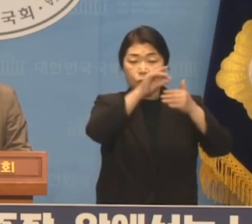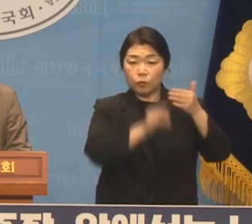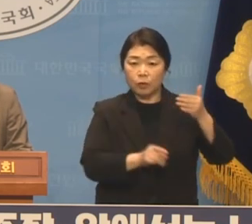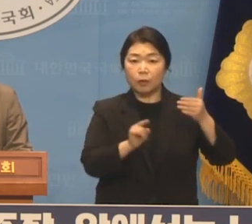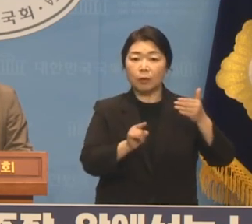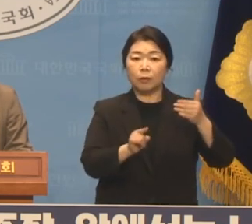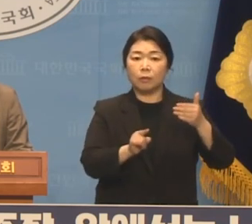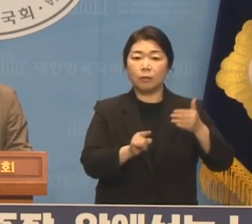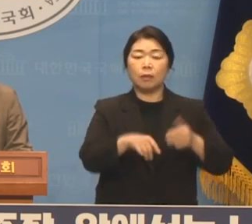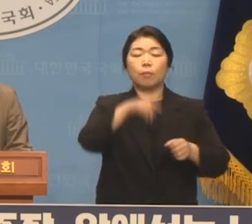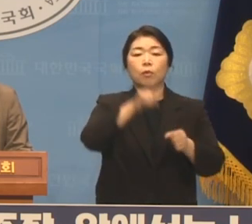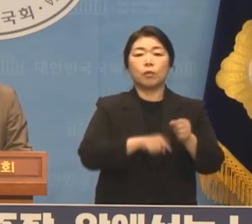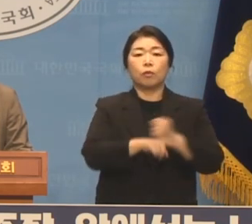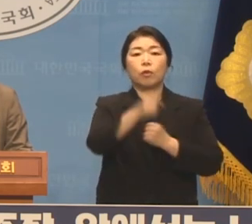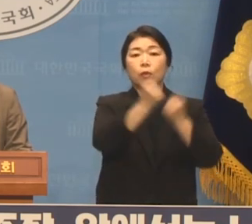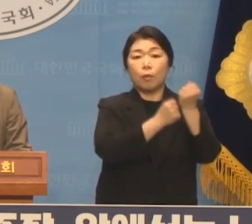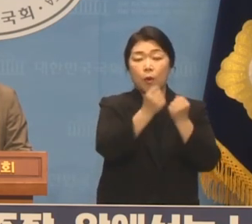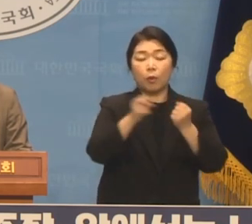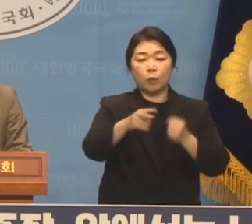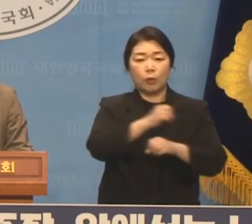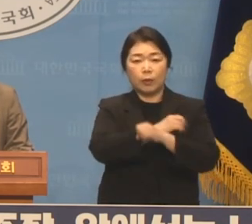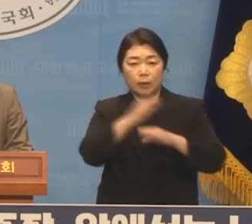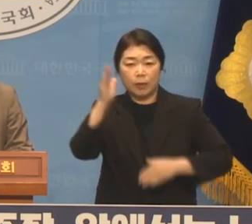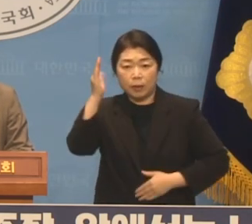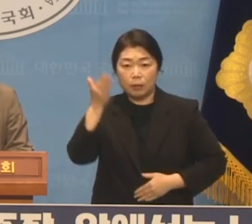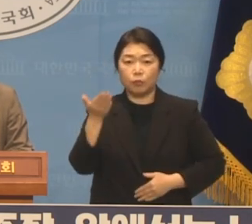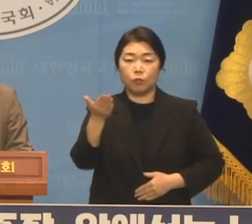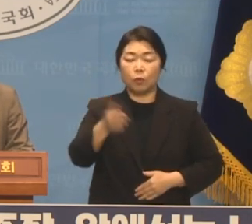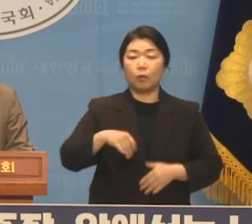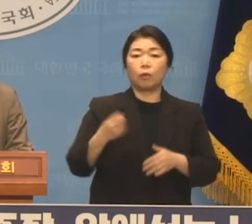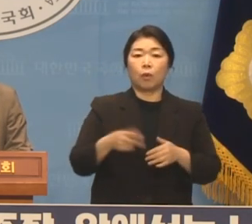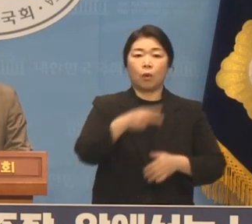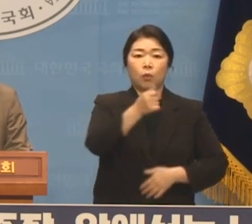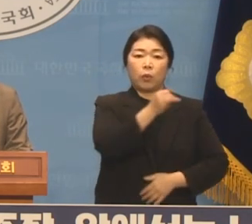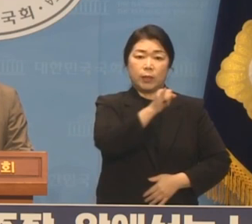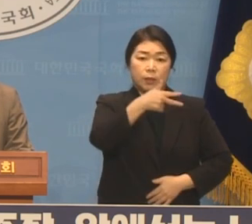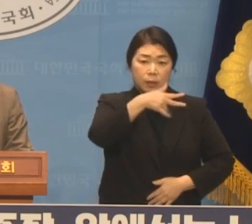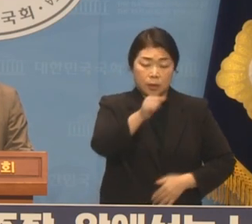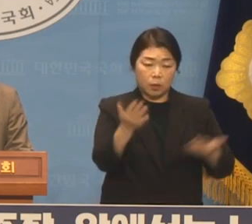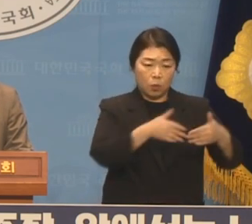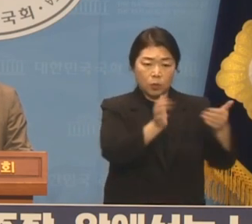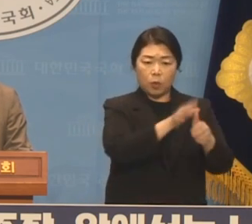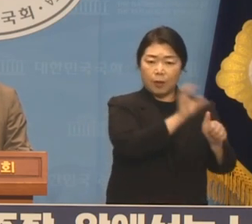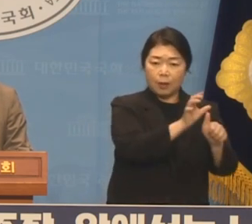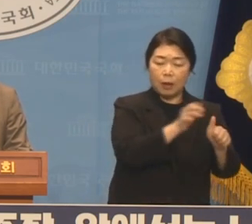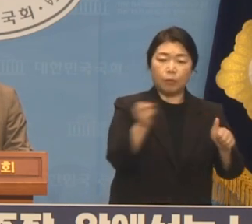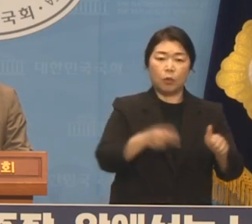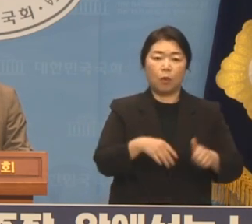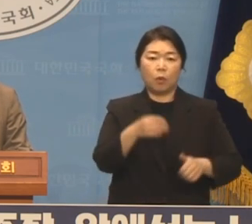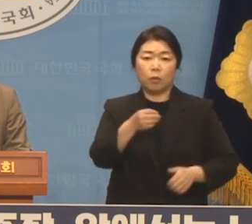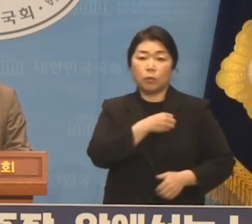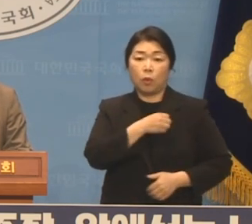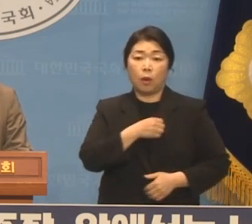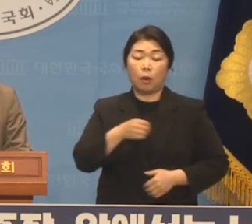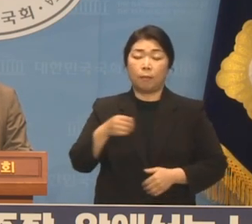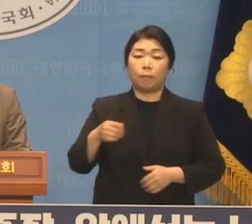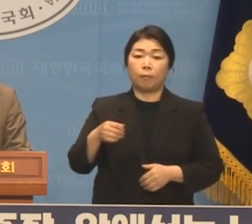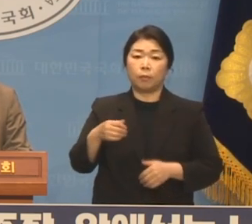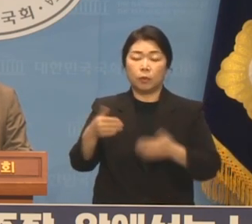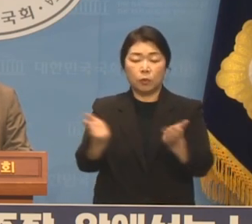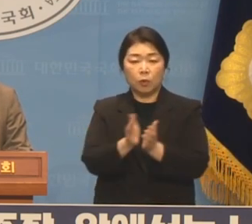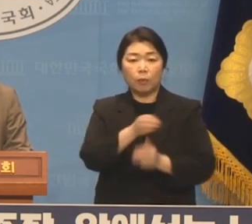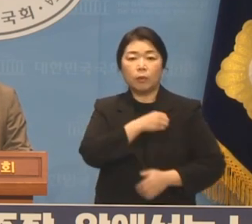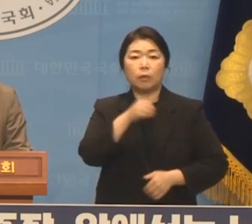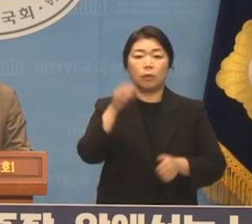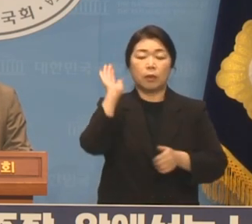순서는 취지설명, 연임 발언, 도이치아우토 노조 탄압, 규탄 조합원 발언, 규탄 정당